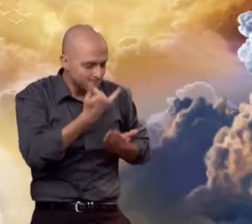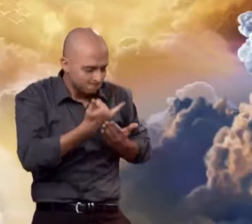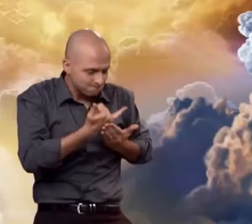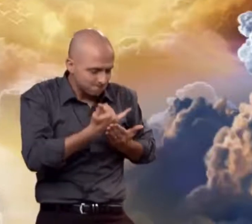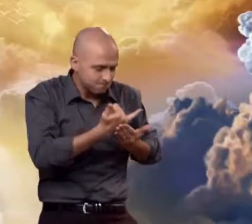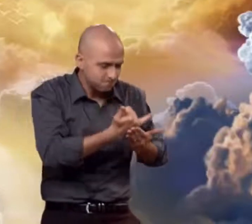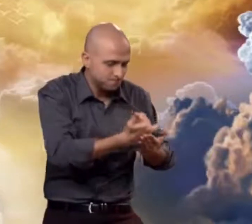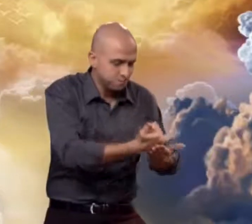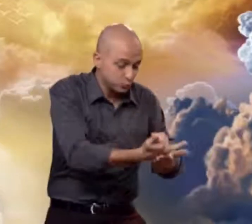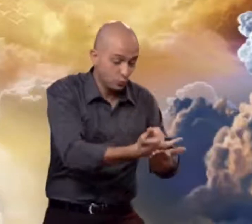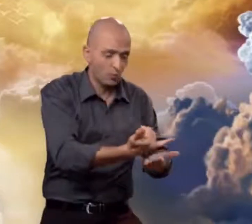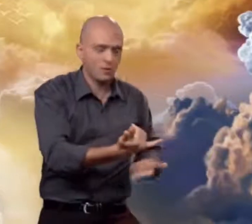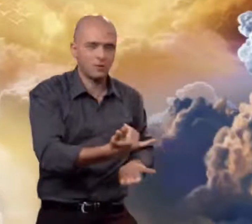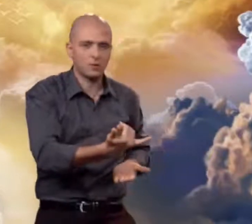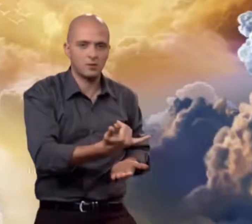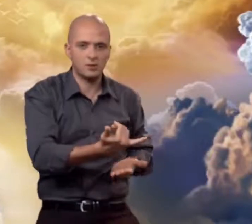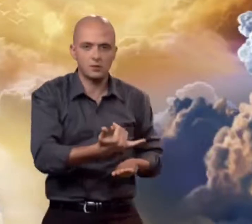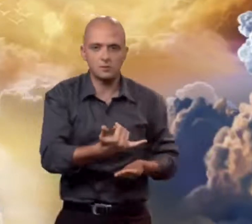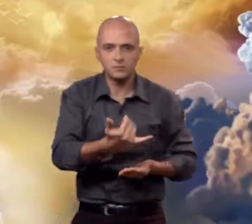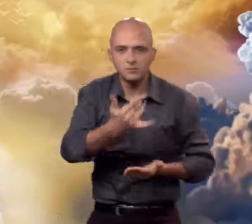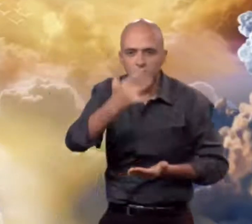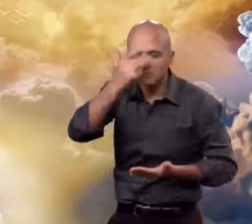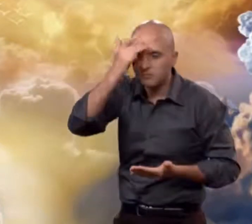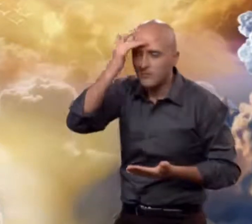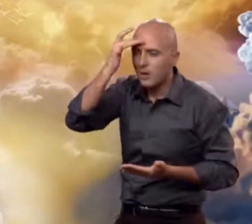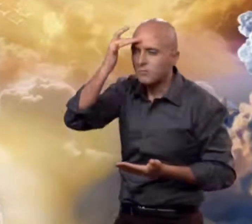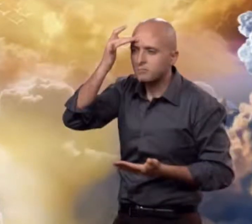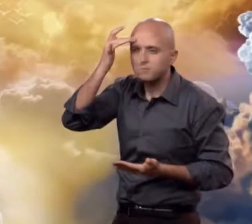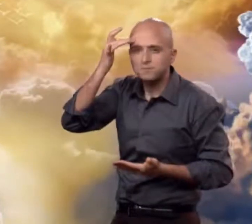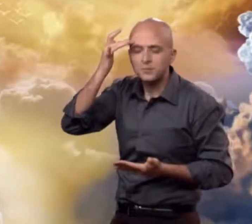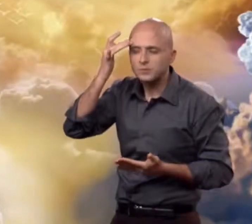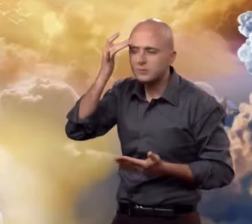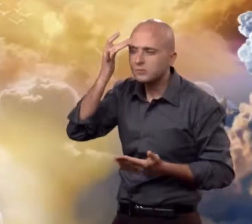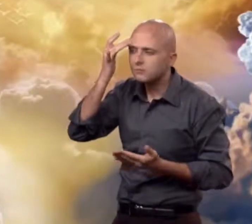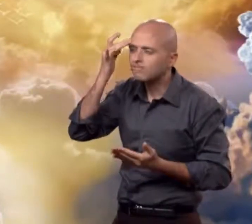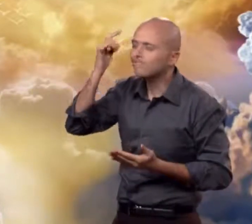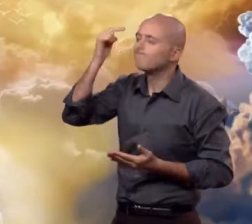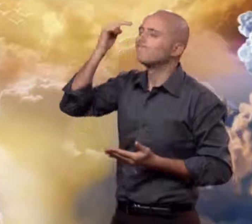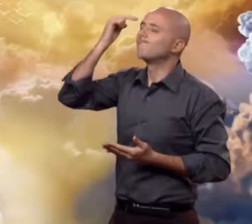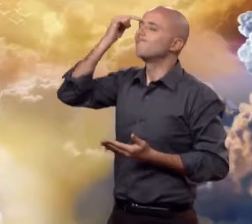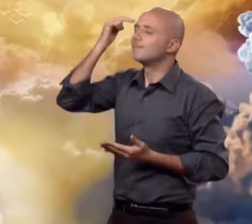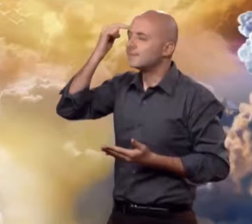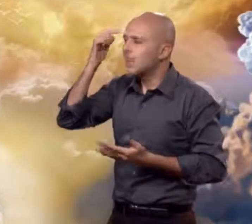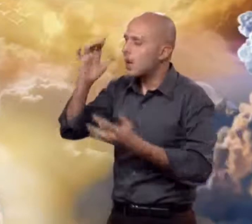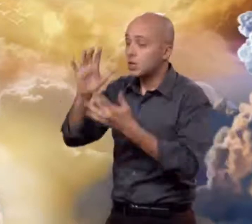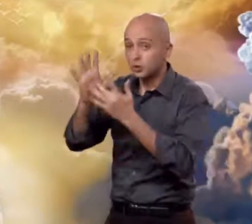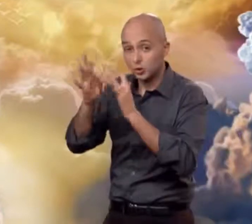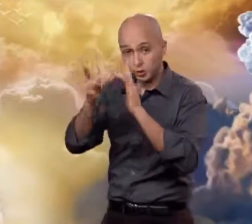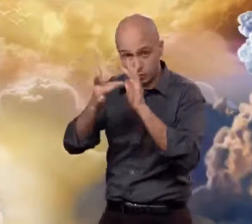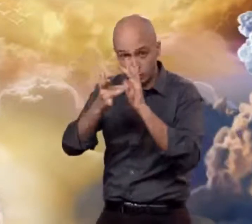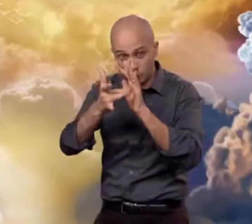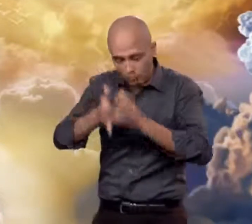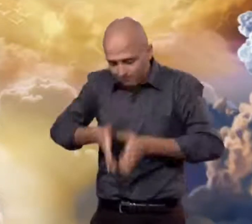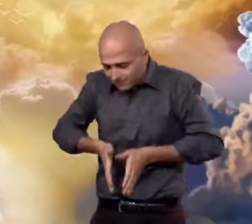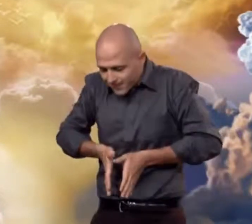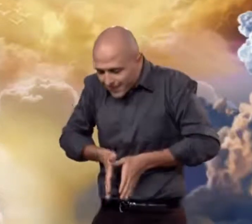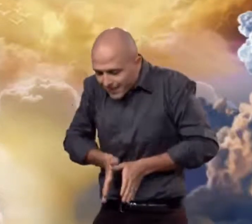Na cruz, a culpa de Satanás foi claramente apresentada. Ele revelou seu verdadeiro caráter. Suas